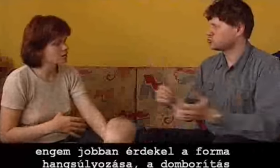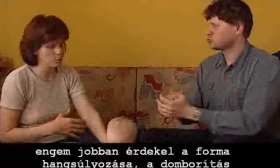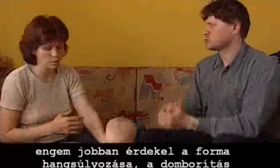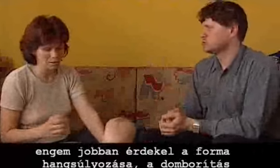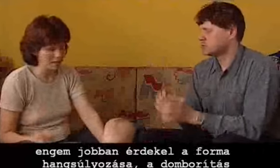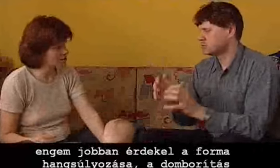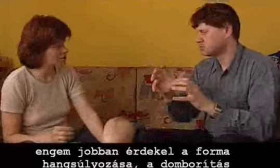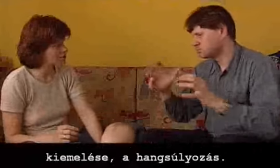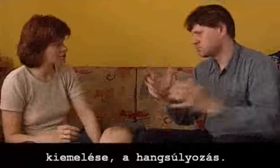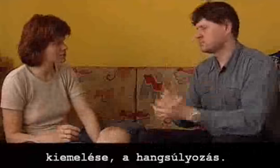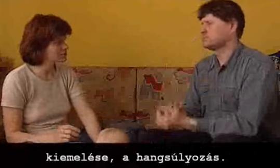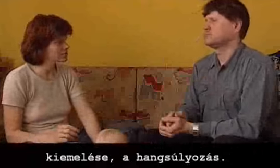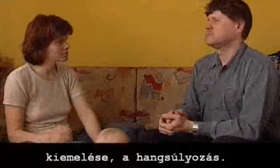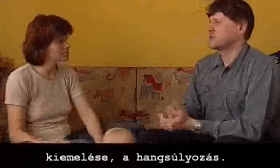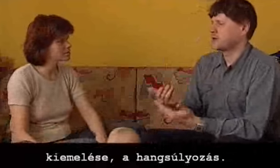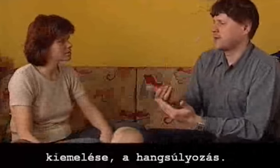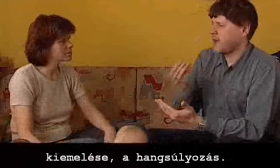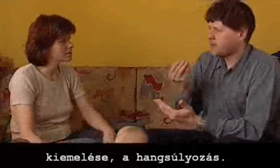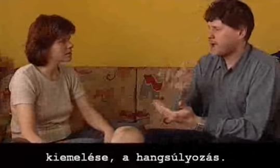a domborítás.